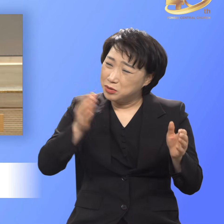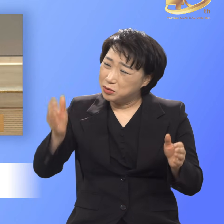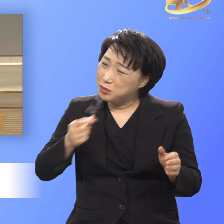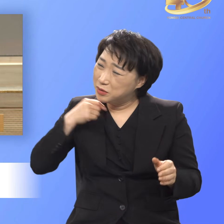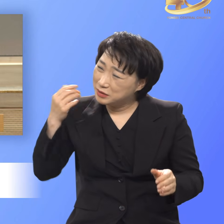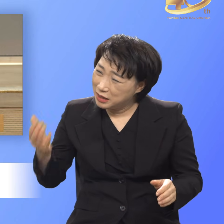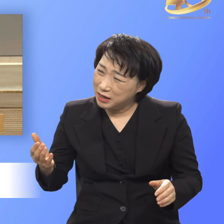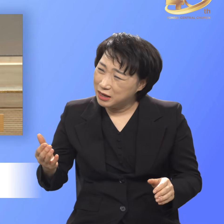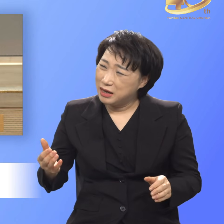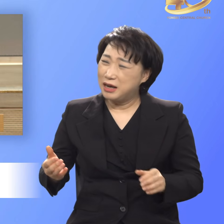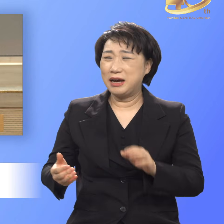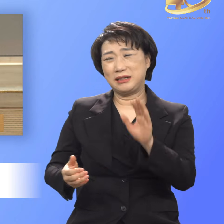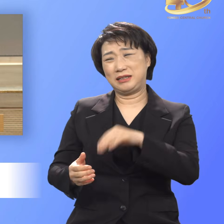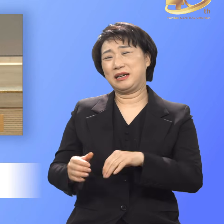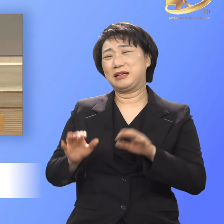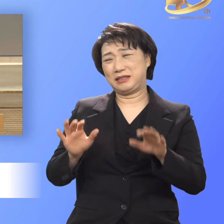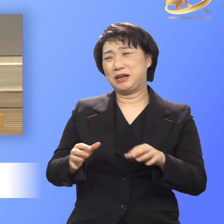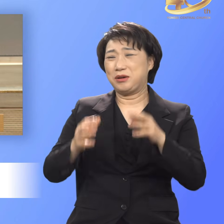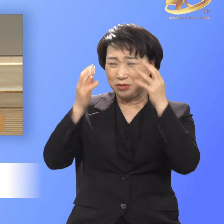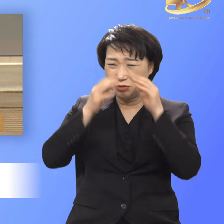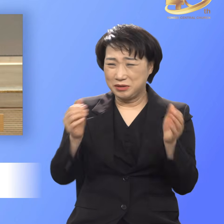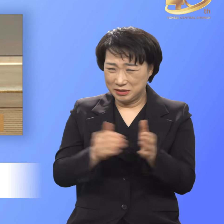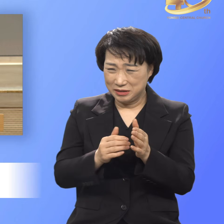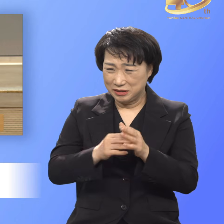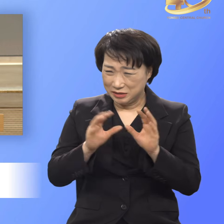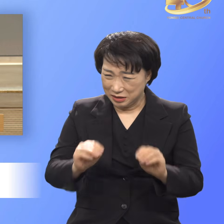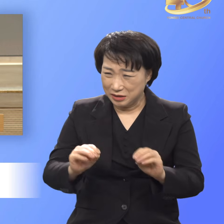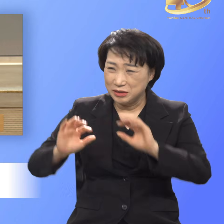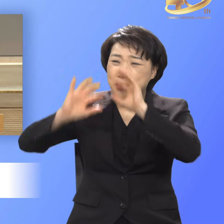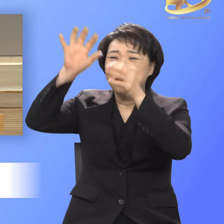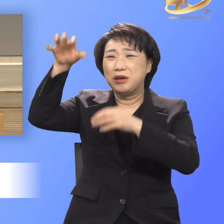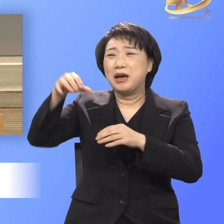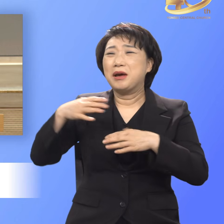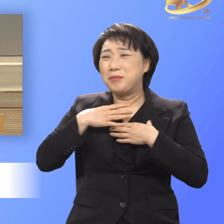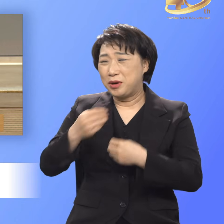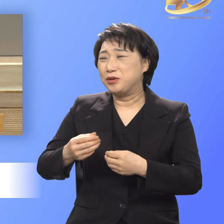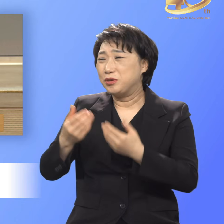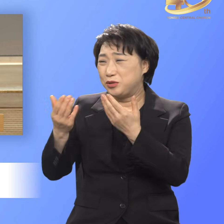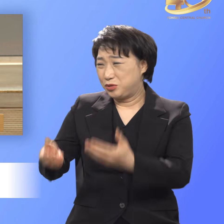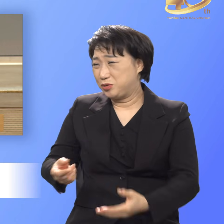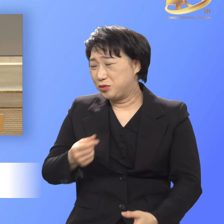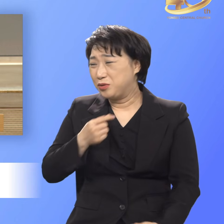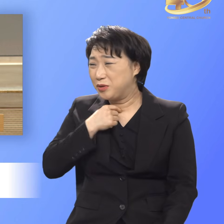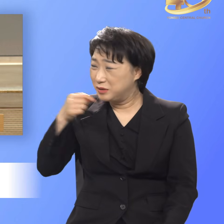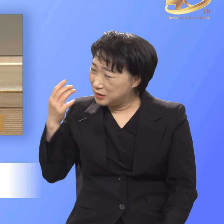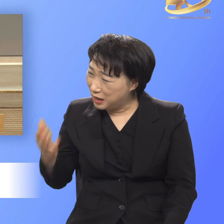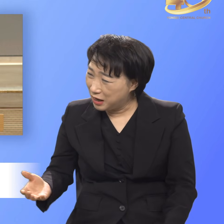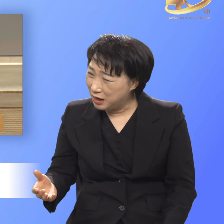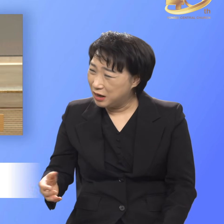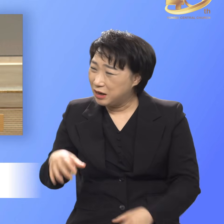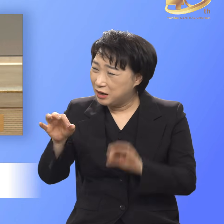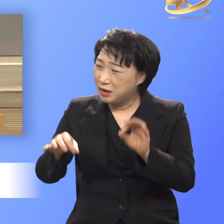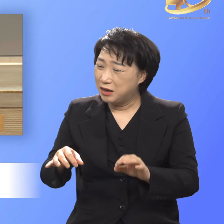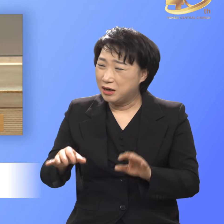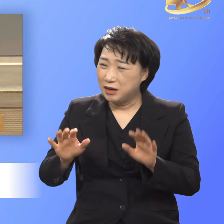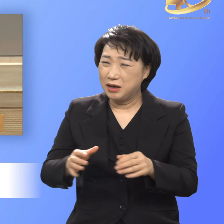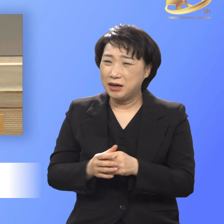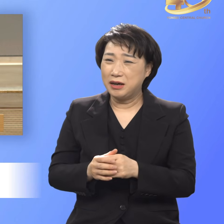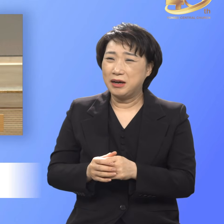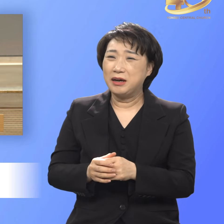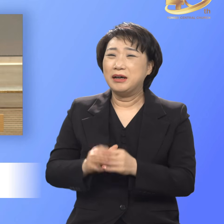원하냐? 고통을 정지고 천국에서 편히 쉬기를 원하냐? 그 시간 눈물이